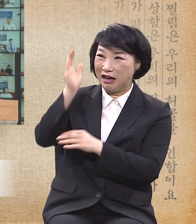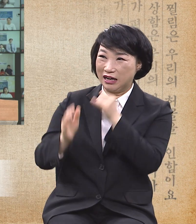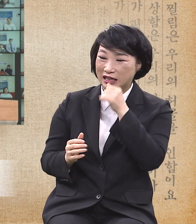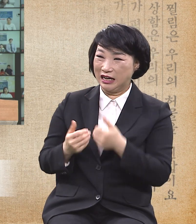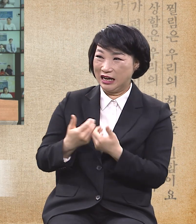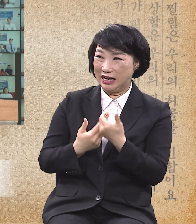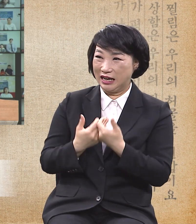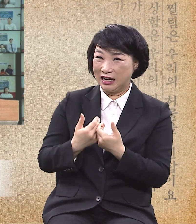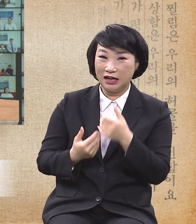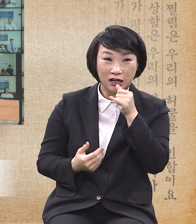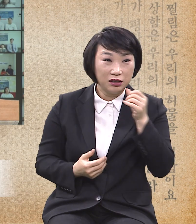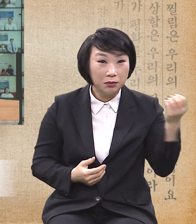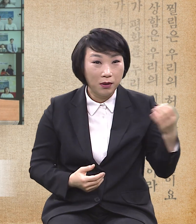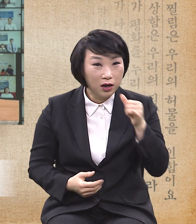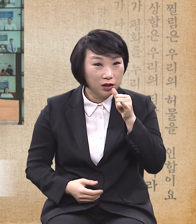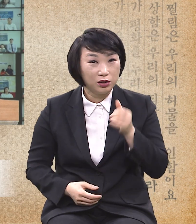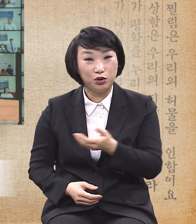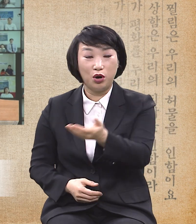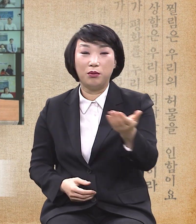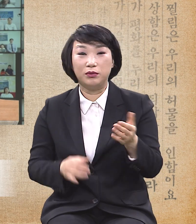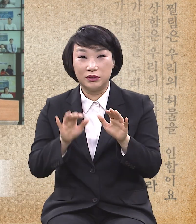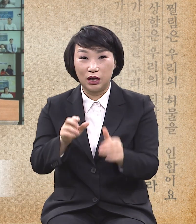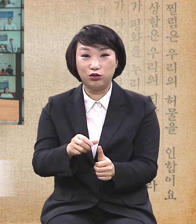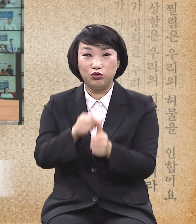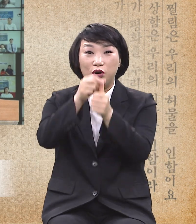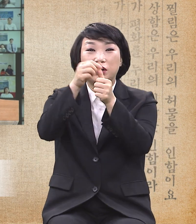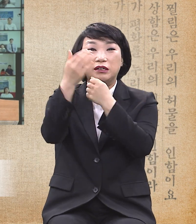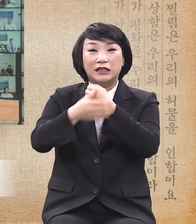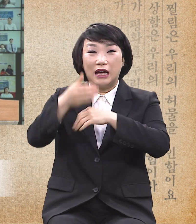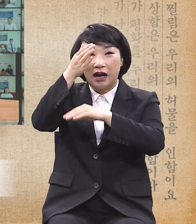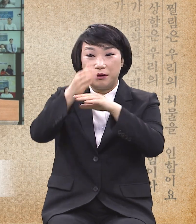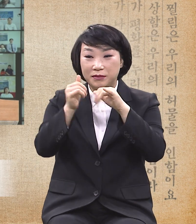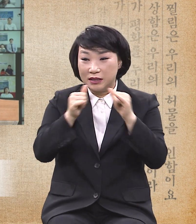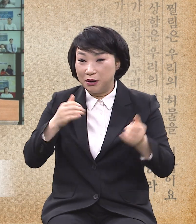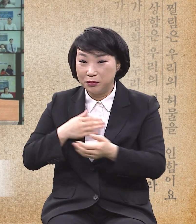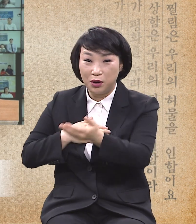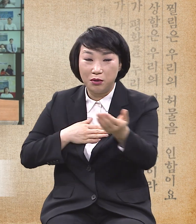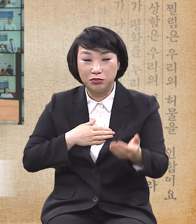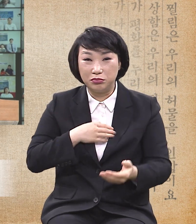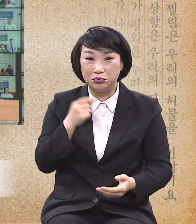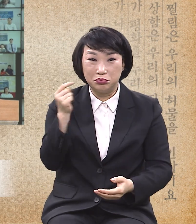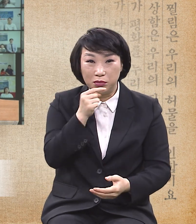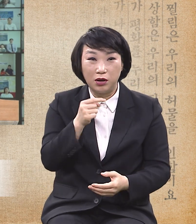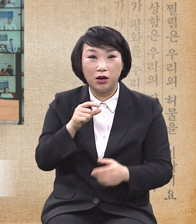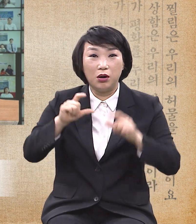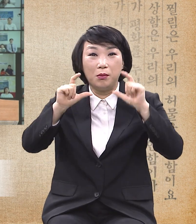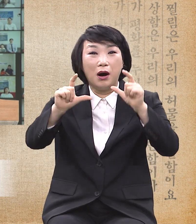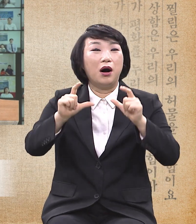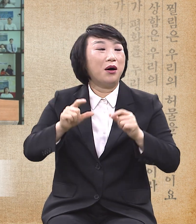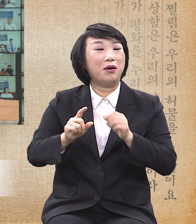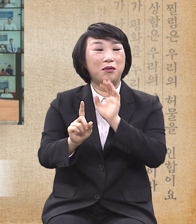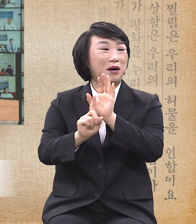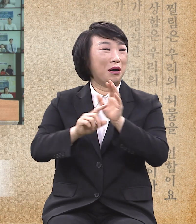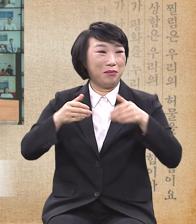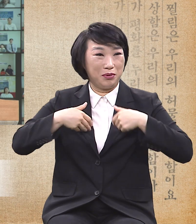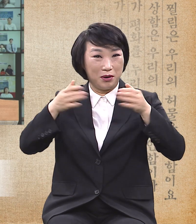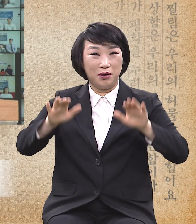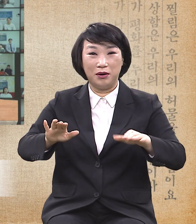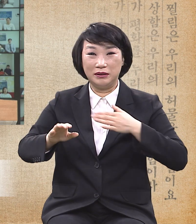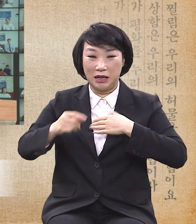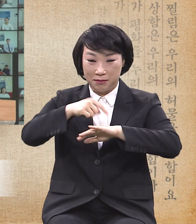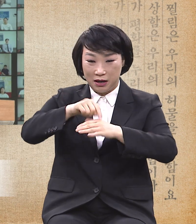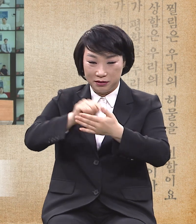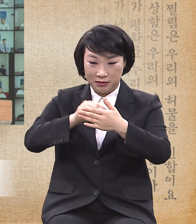모른다고. 여러분, 구원의 은혜에 감사하는 사람은 강조할 필요도 없어. 내 가슴